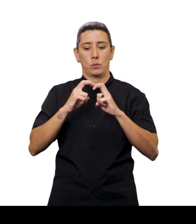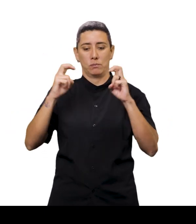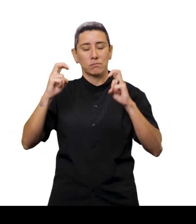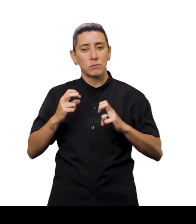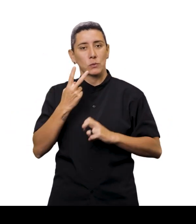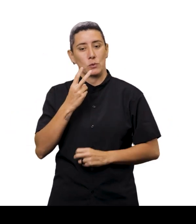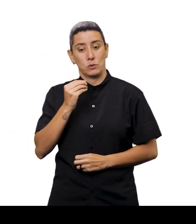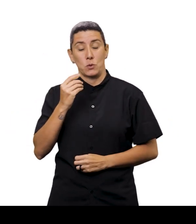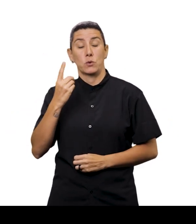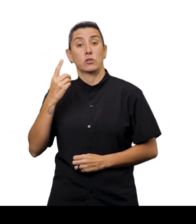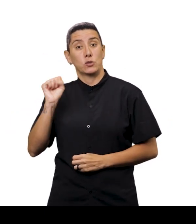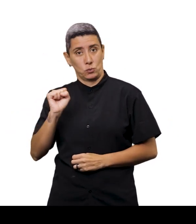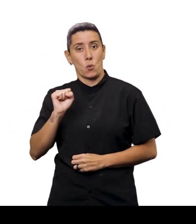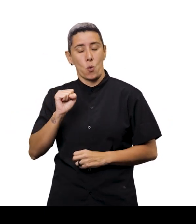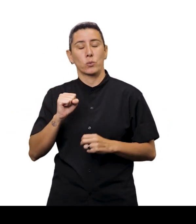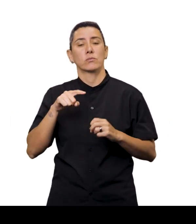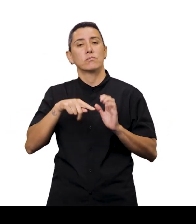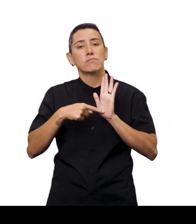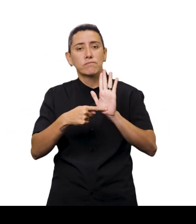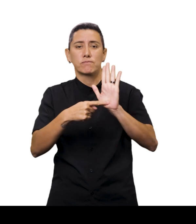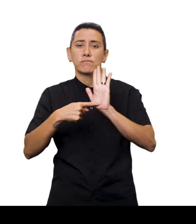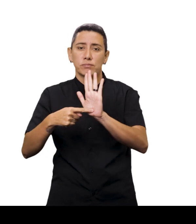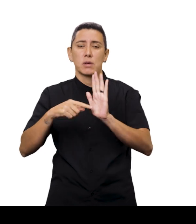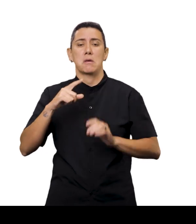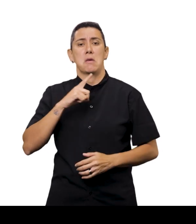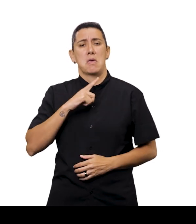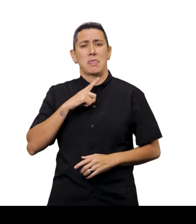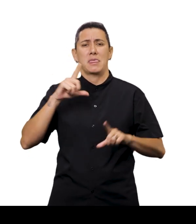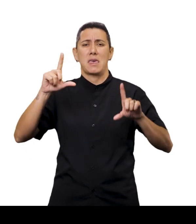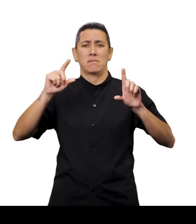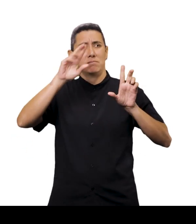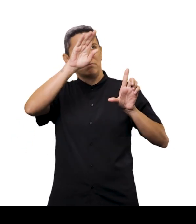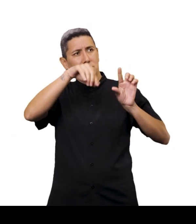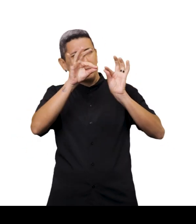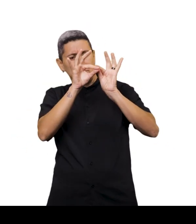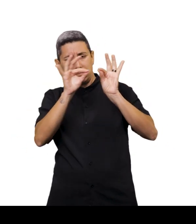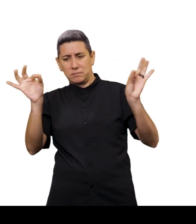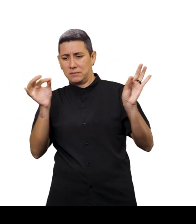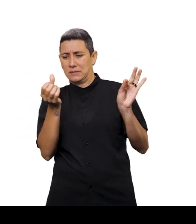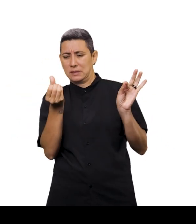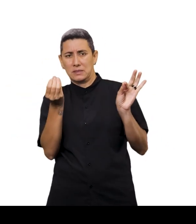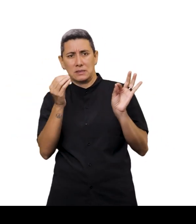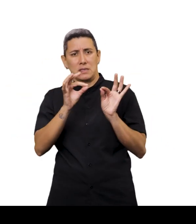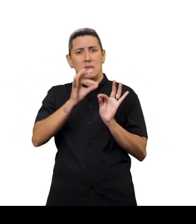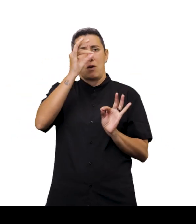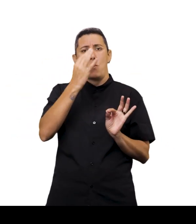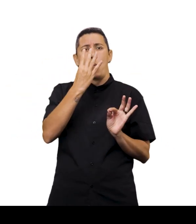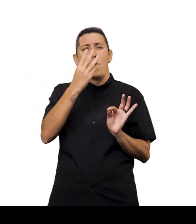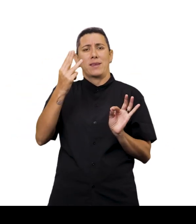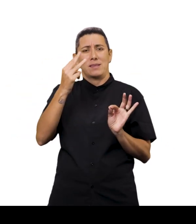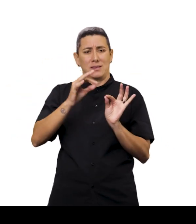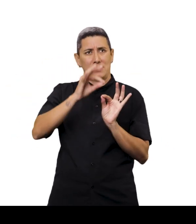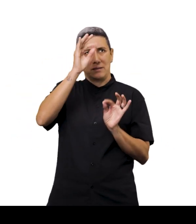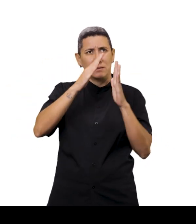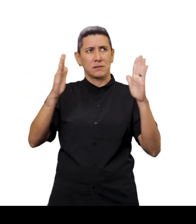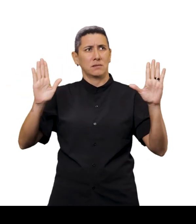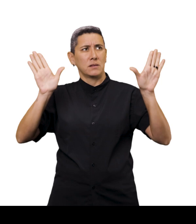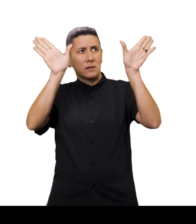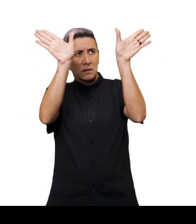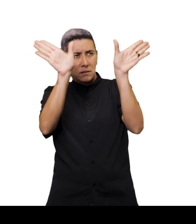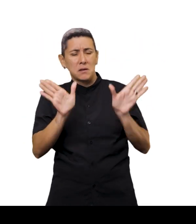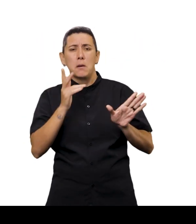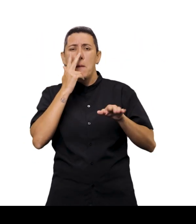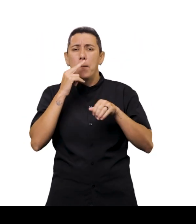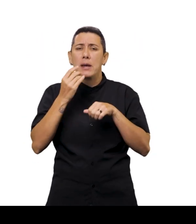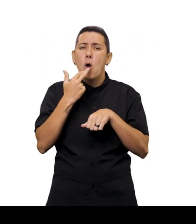as serigrafistas queer realizaram no MASP em 2018. O trabalho possui 62 centímetros